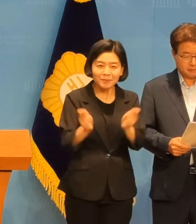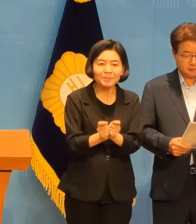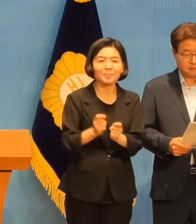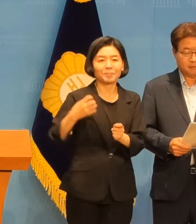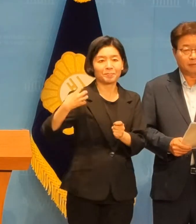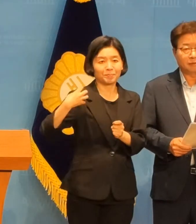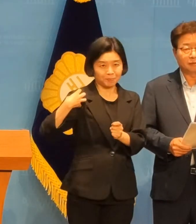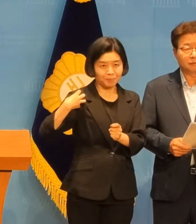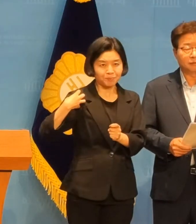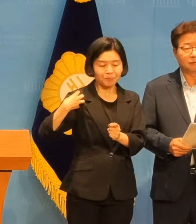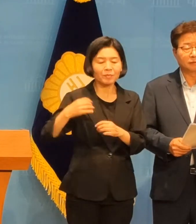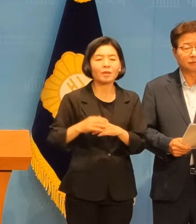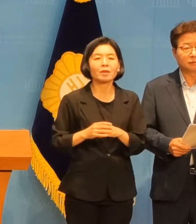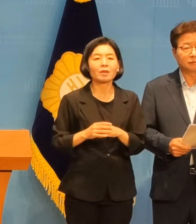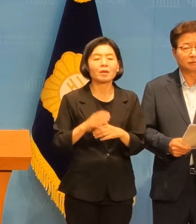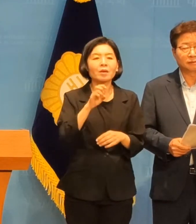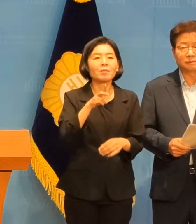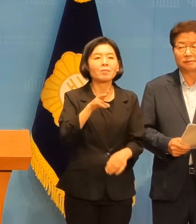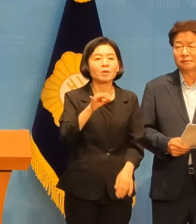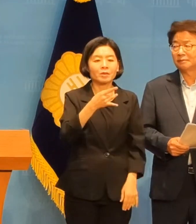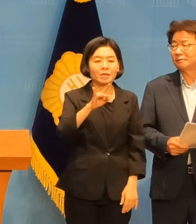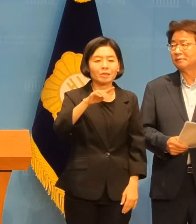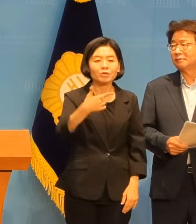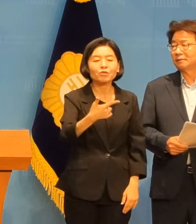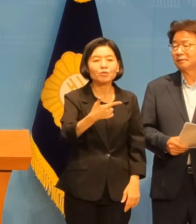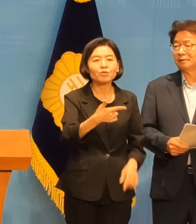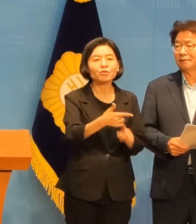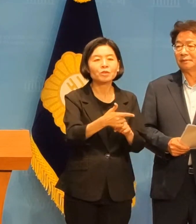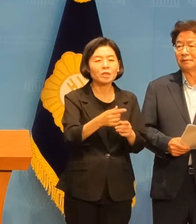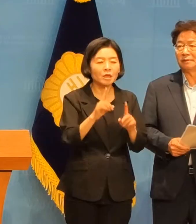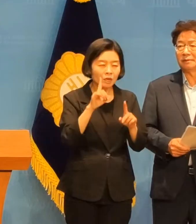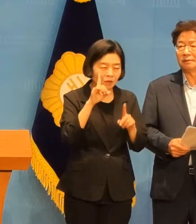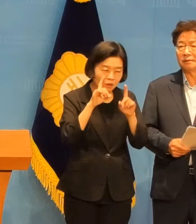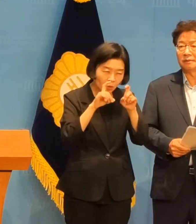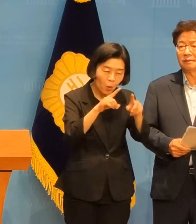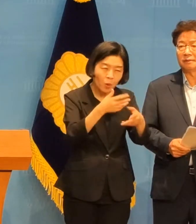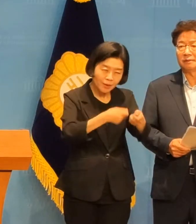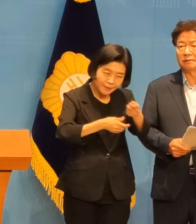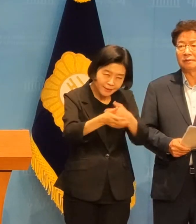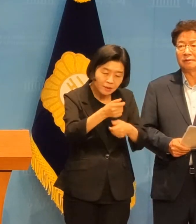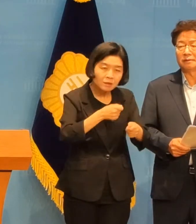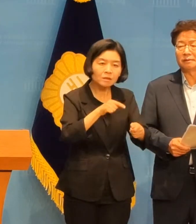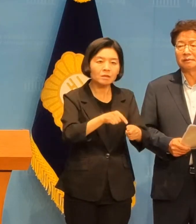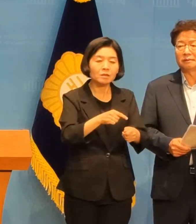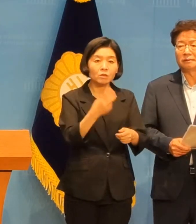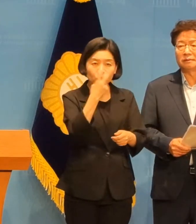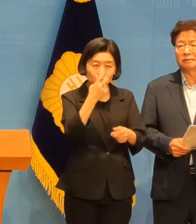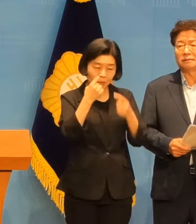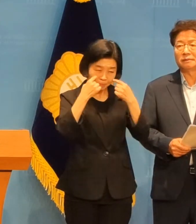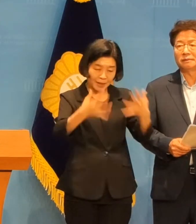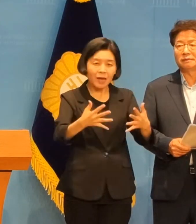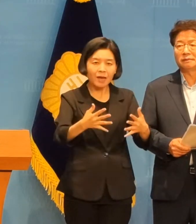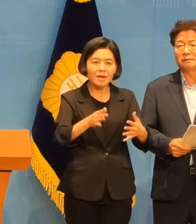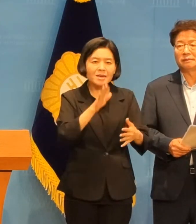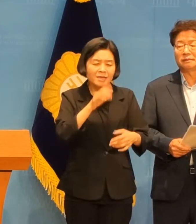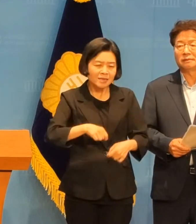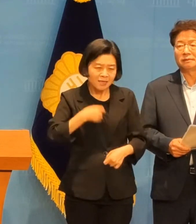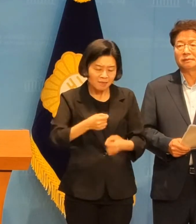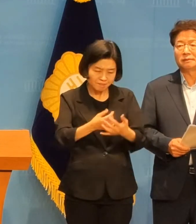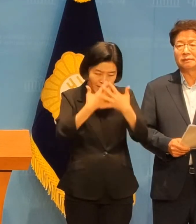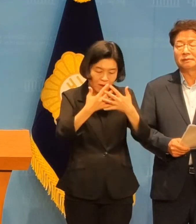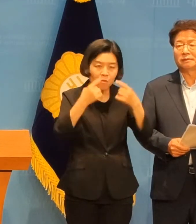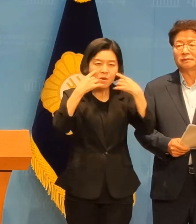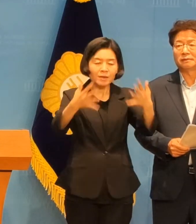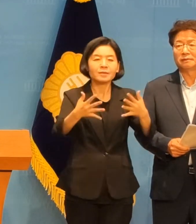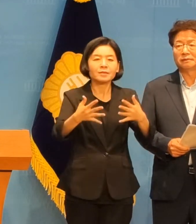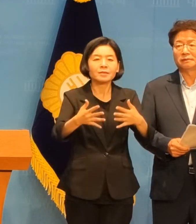특검 특위에서는 명태균 게이트에 대한 확실한 수사와 진상 규명을 특검에게